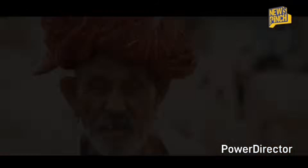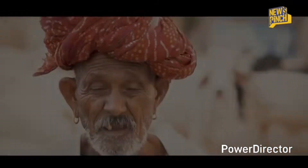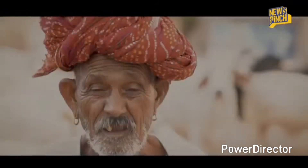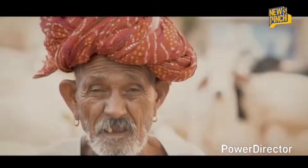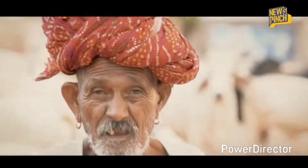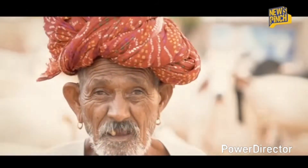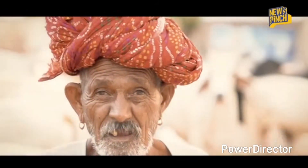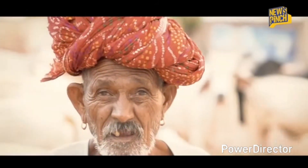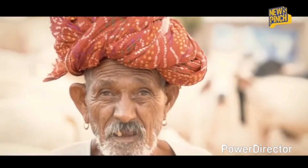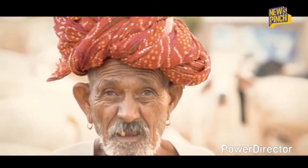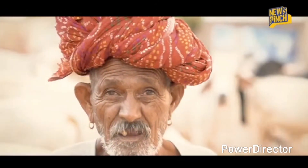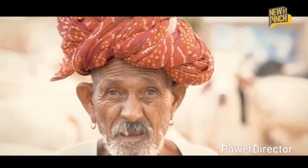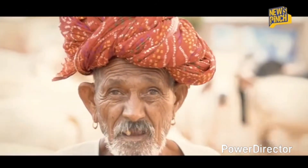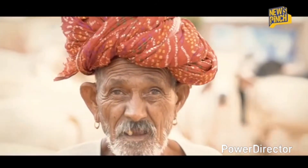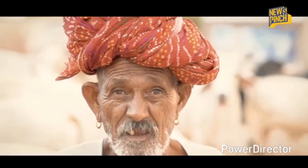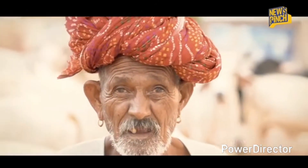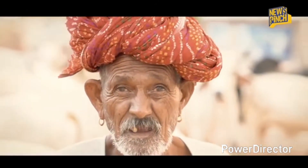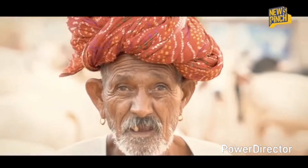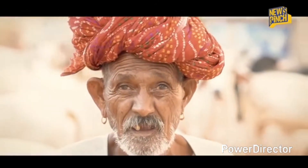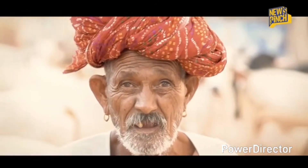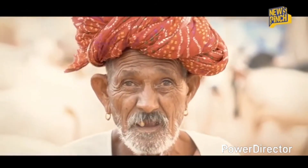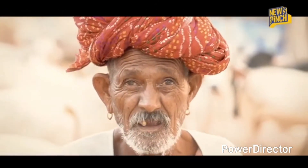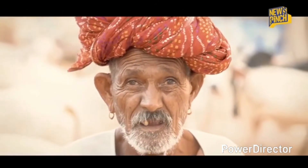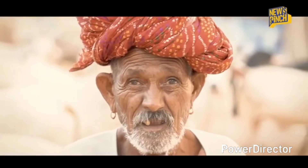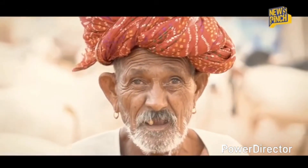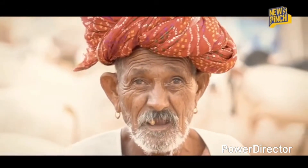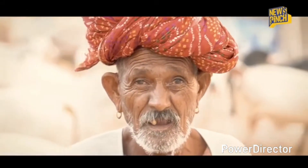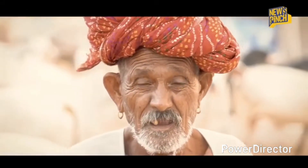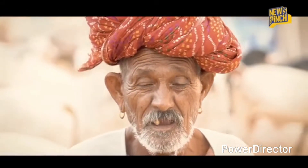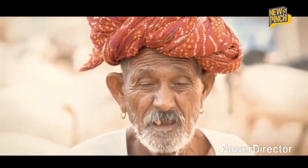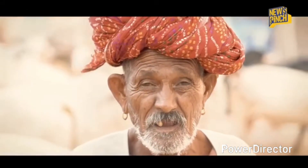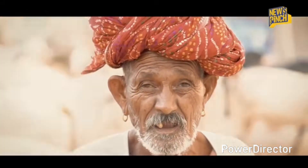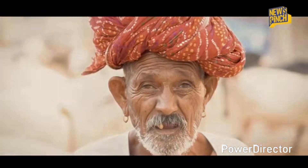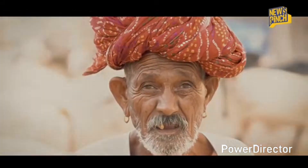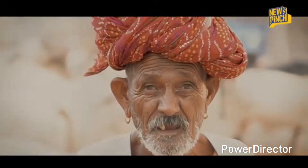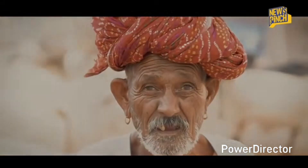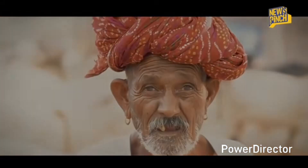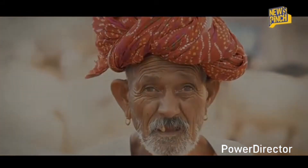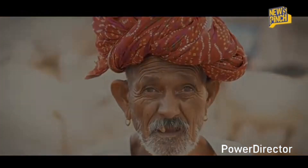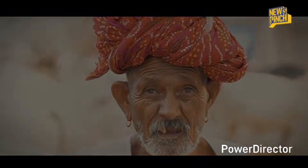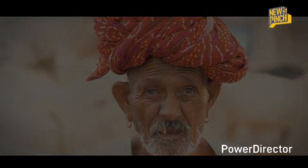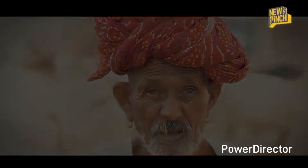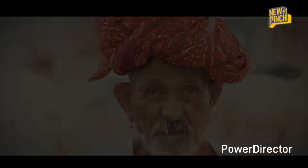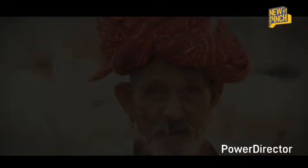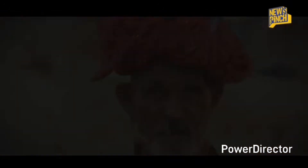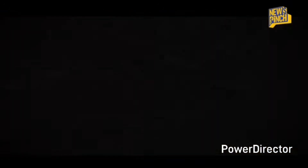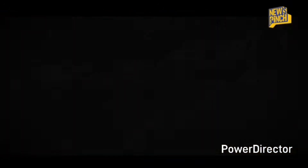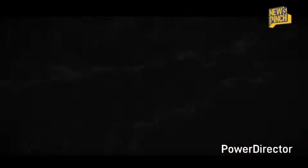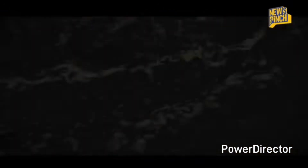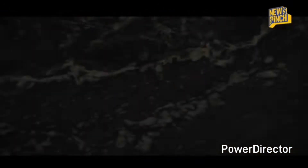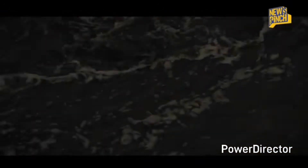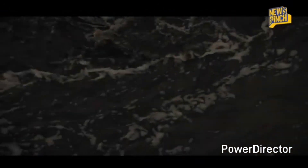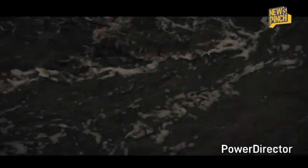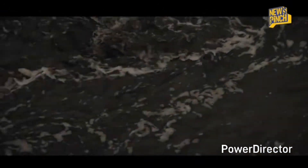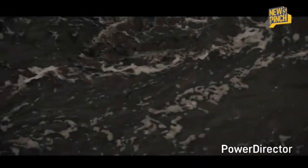जी, कागा कोयल मोरिया जी,